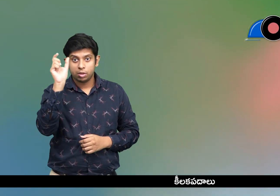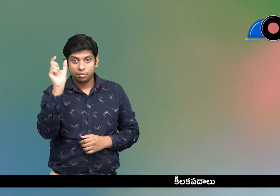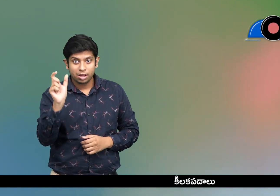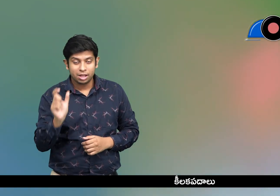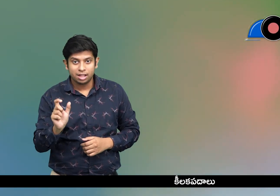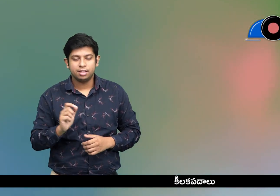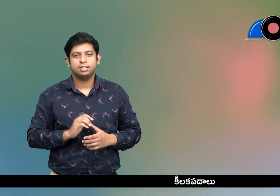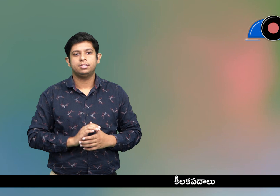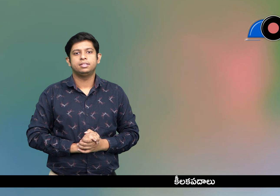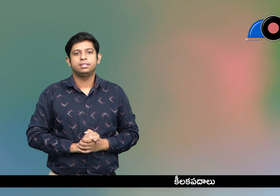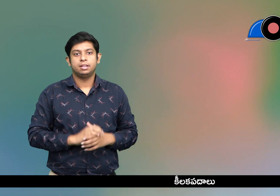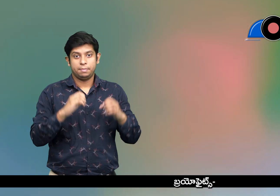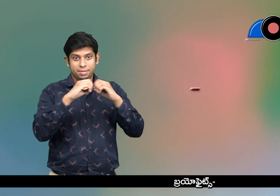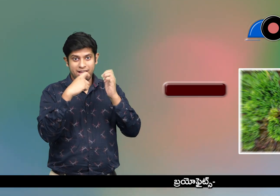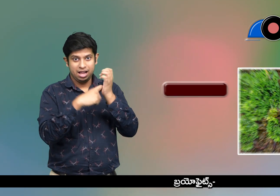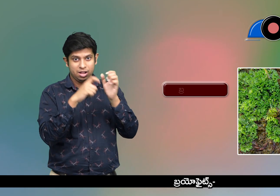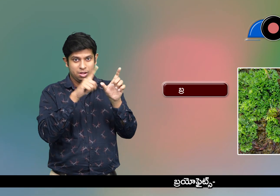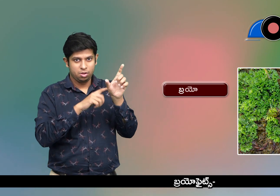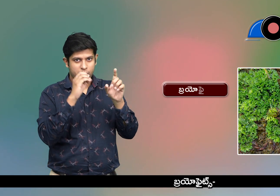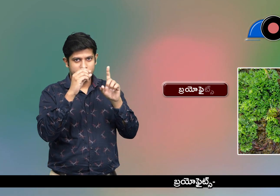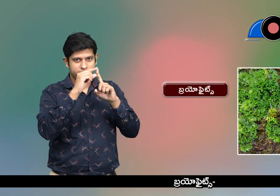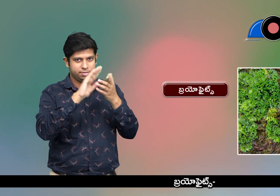కీలక పదాలు: బ్రయోఫైట్స్,